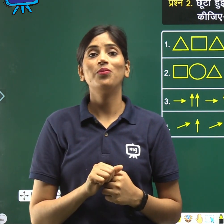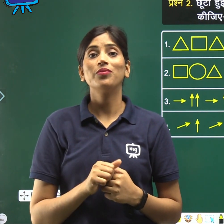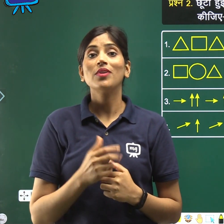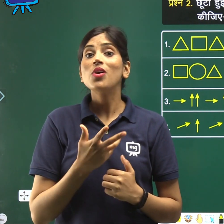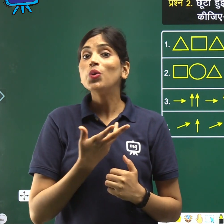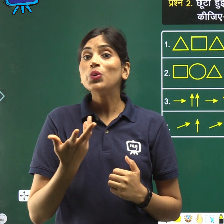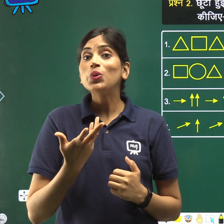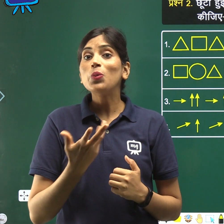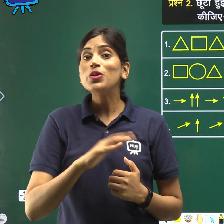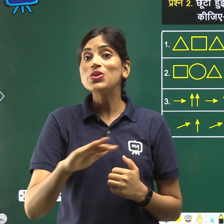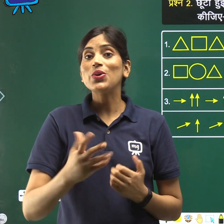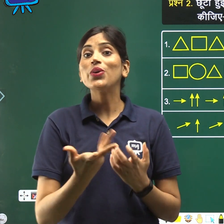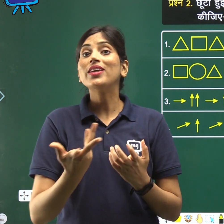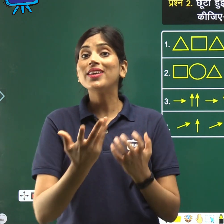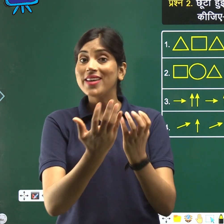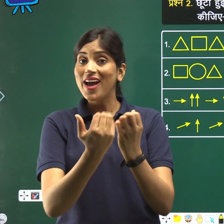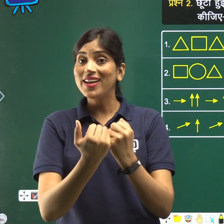बच्चों क्या आएगा?